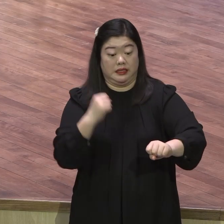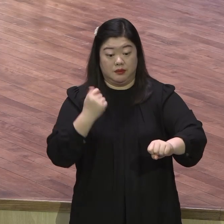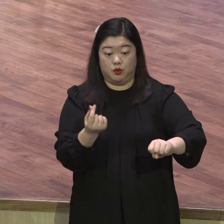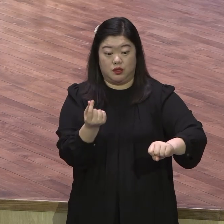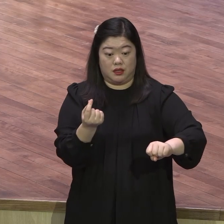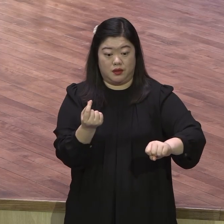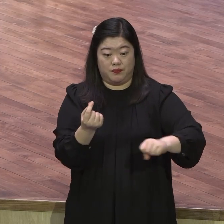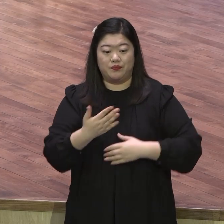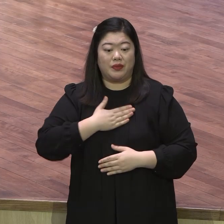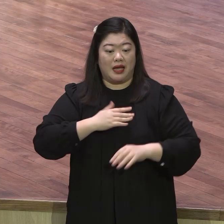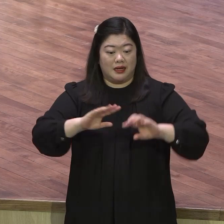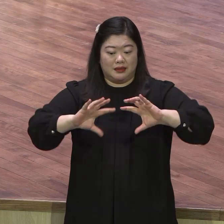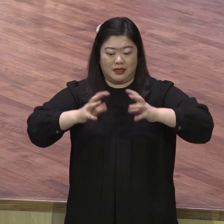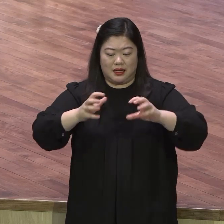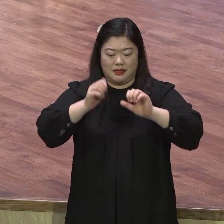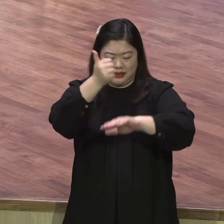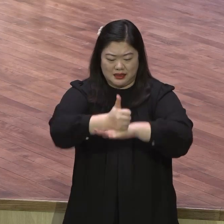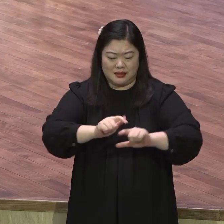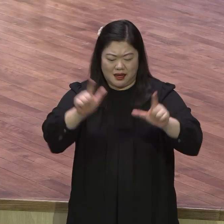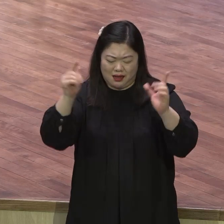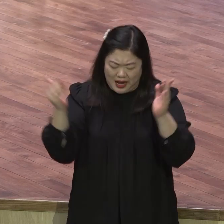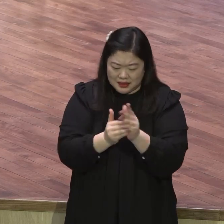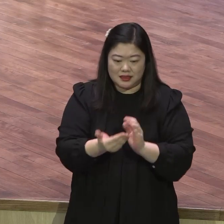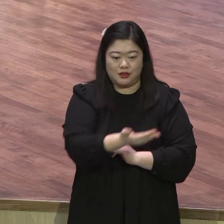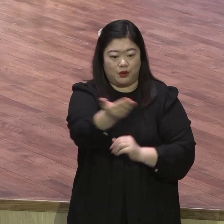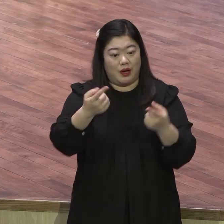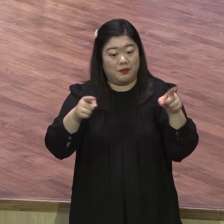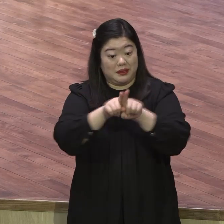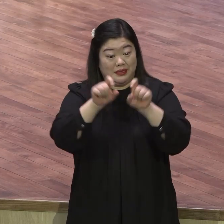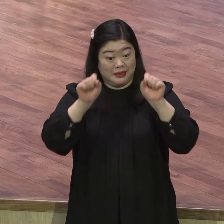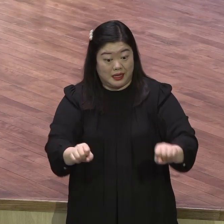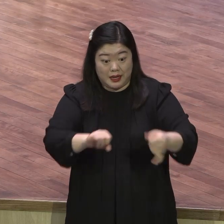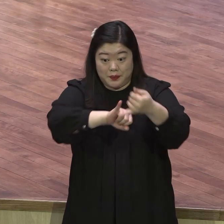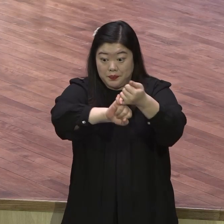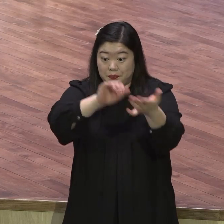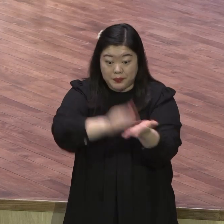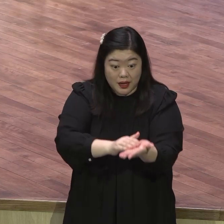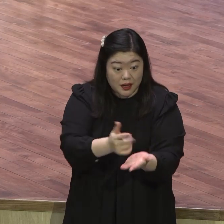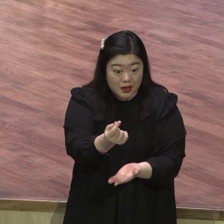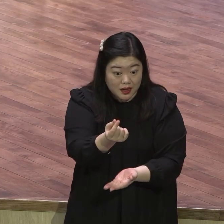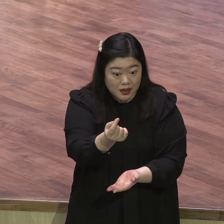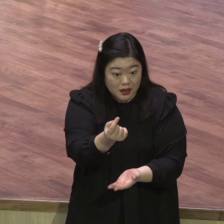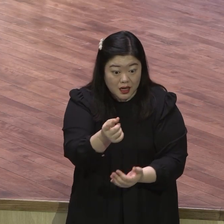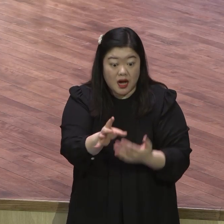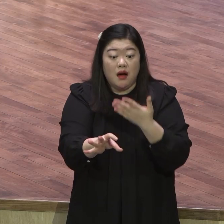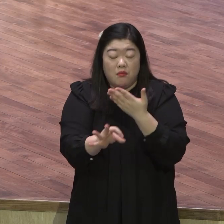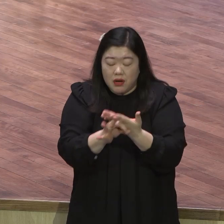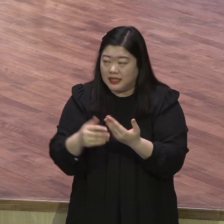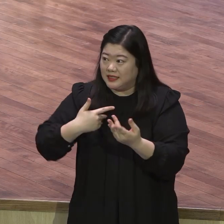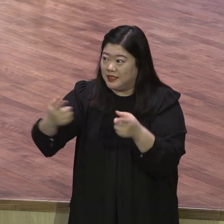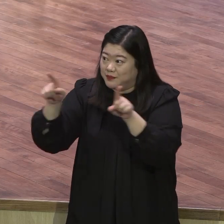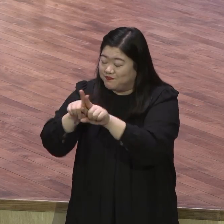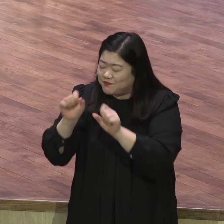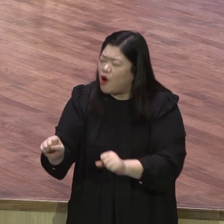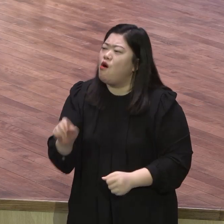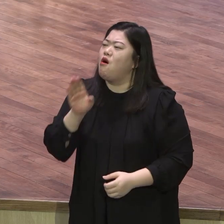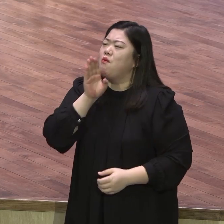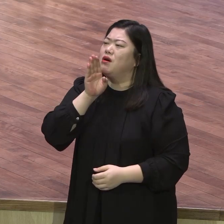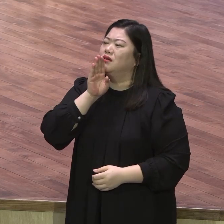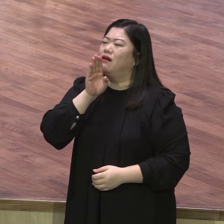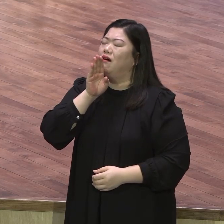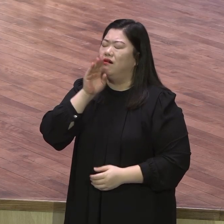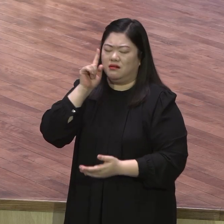내가 세상 끝날까지 너희와 항상 함께 있겠다. 그래서 우리는 신앙생활 하면서 교회